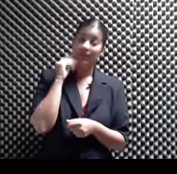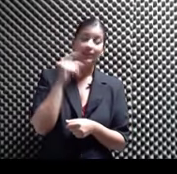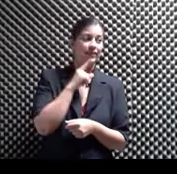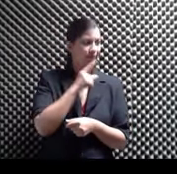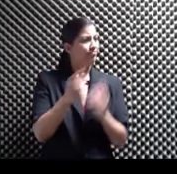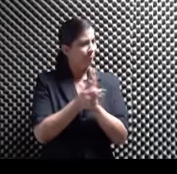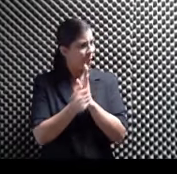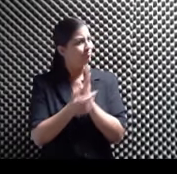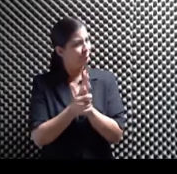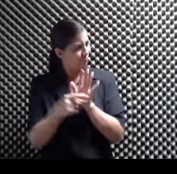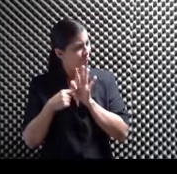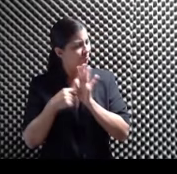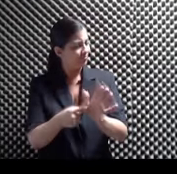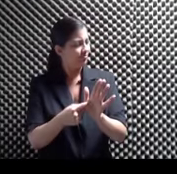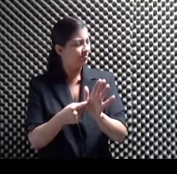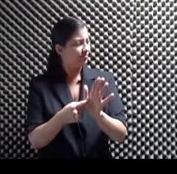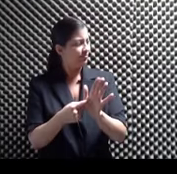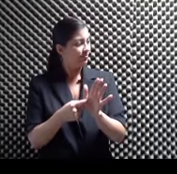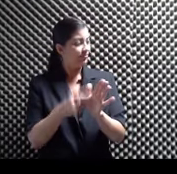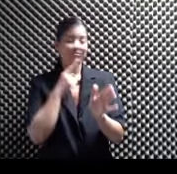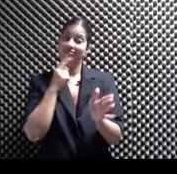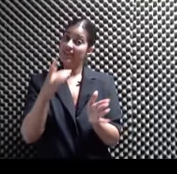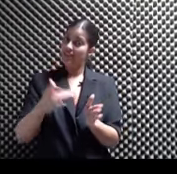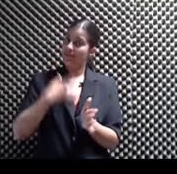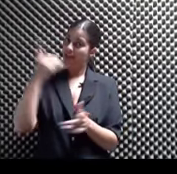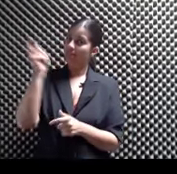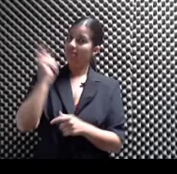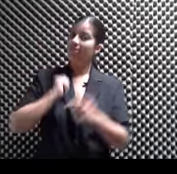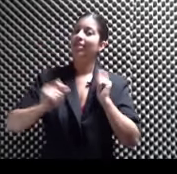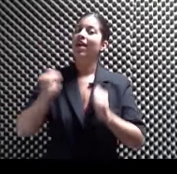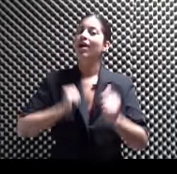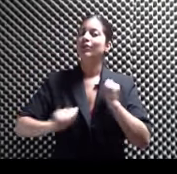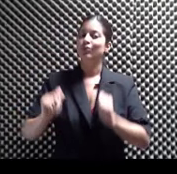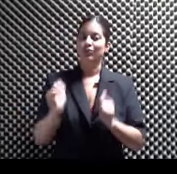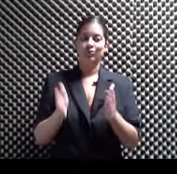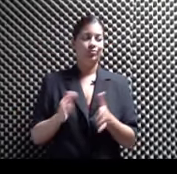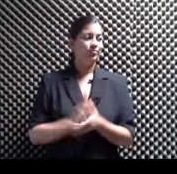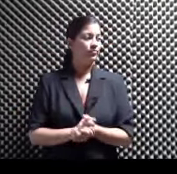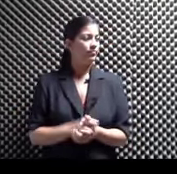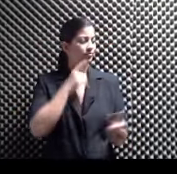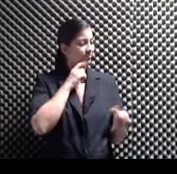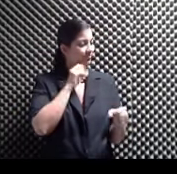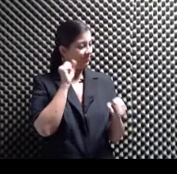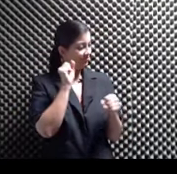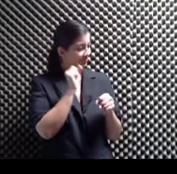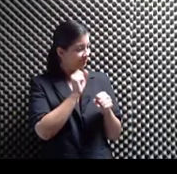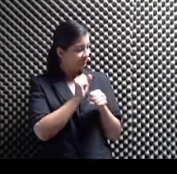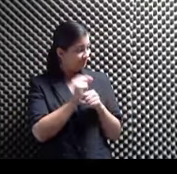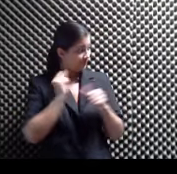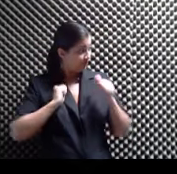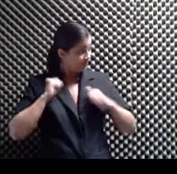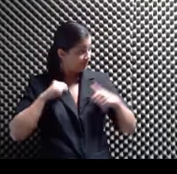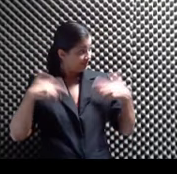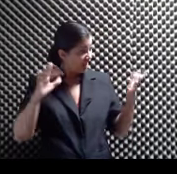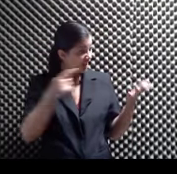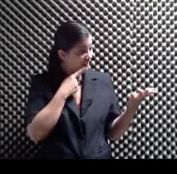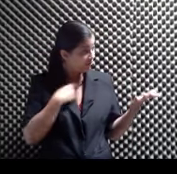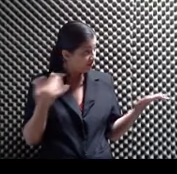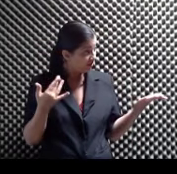de ese talento y esa sensibilidad actoral. ¿Y después de esta obra? Cuéntame. Ay, mi